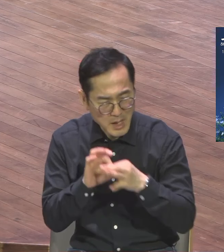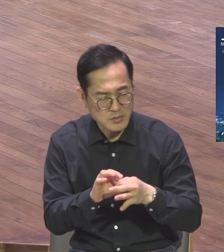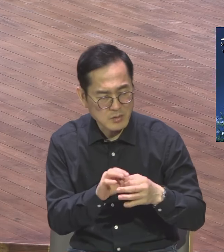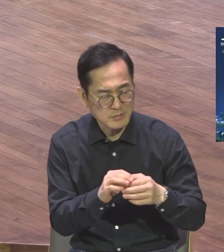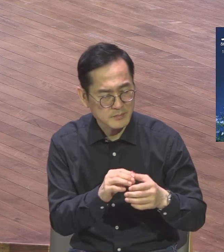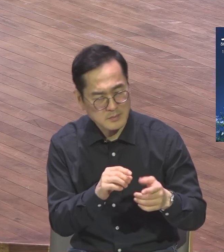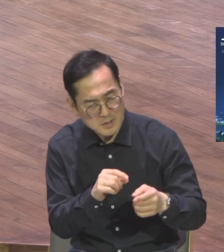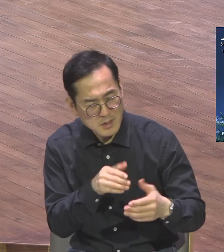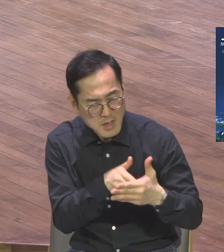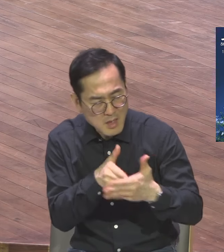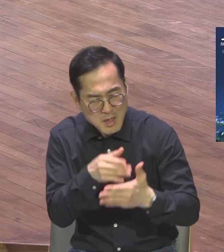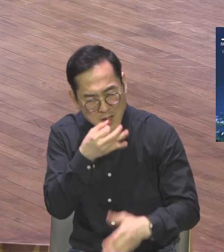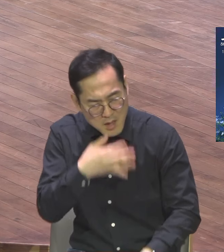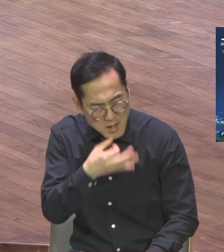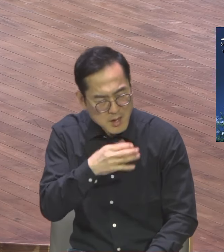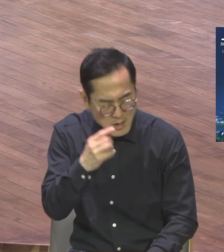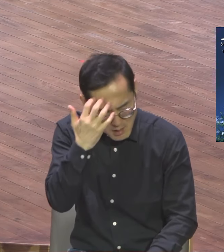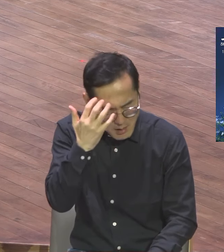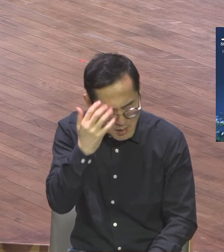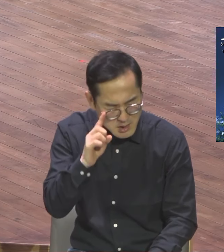거예요.